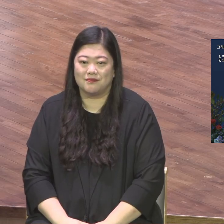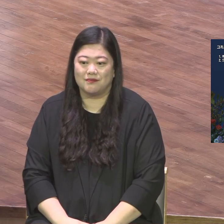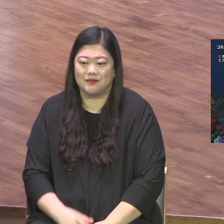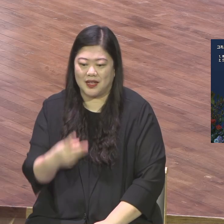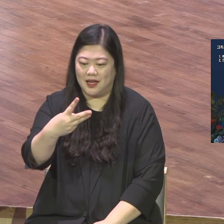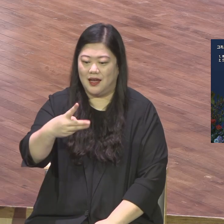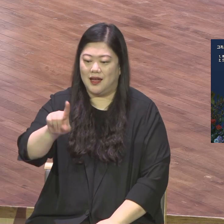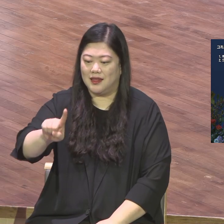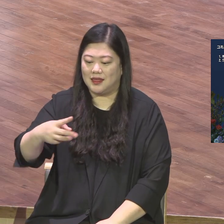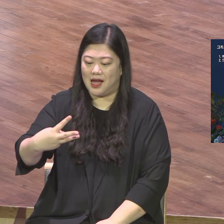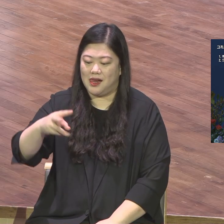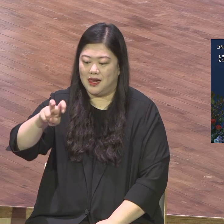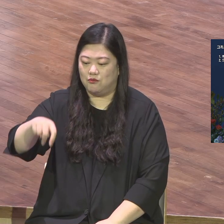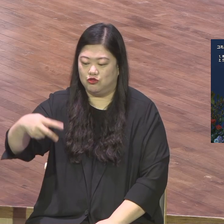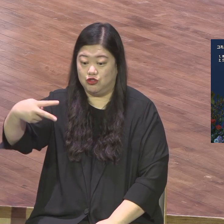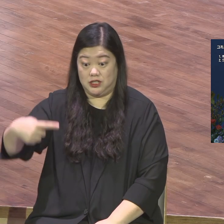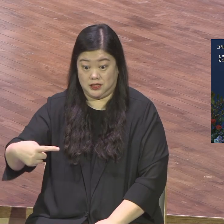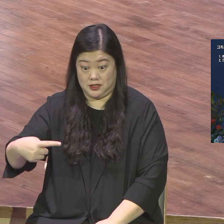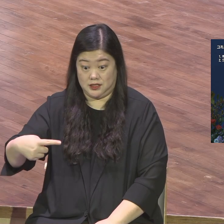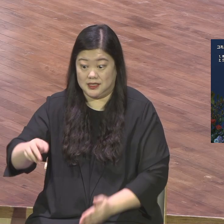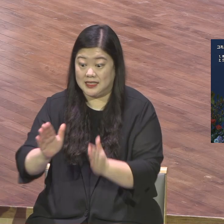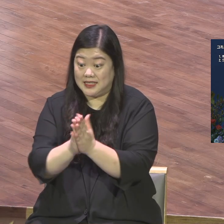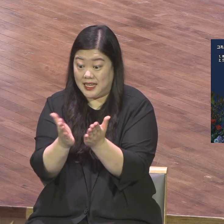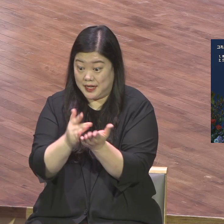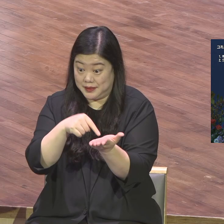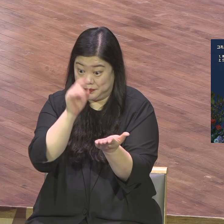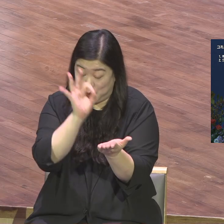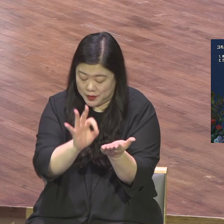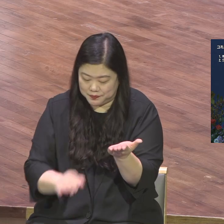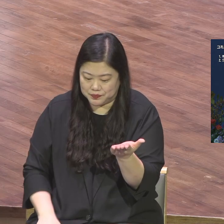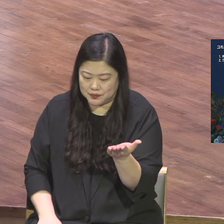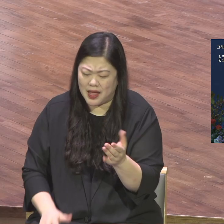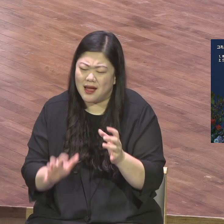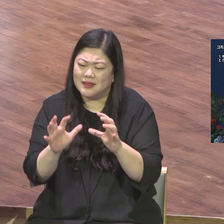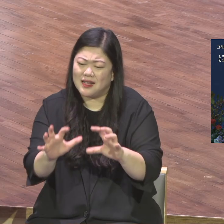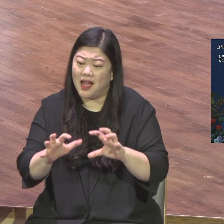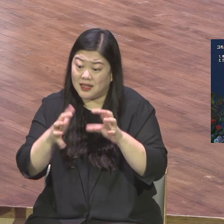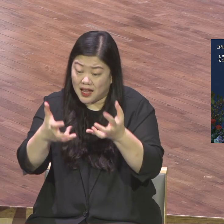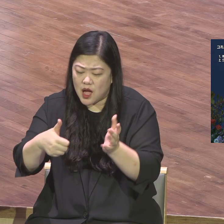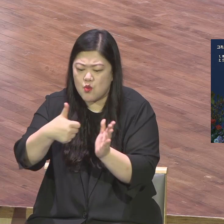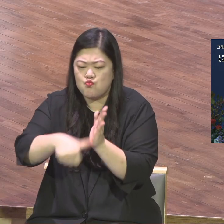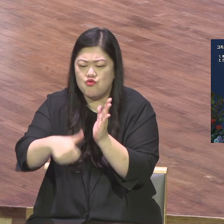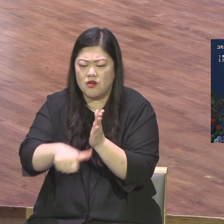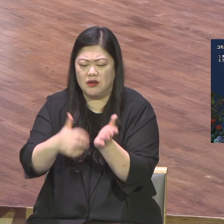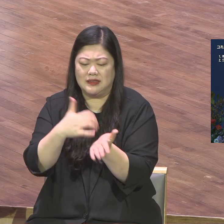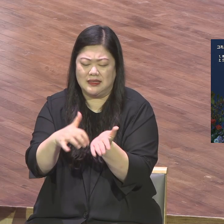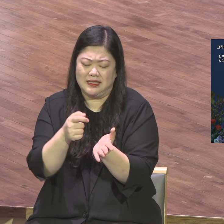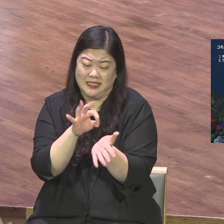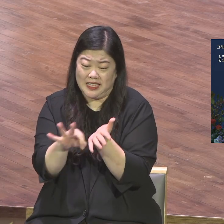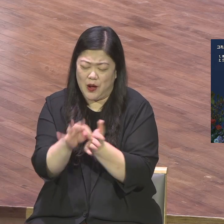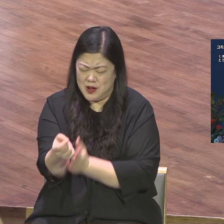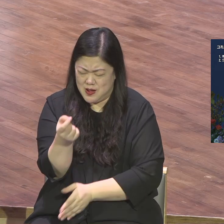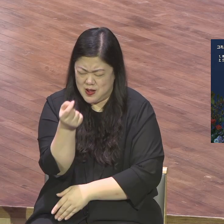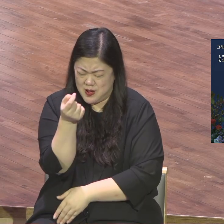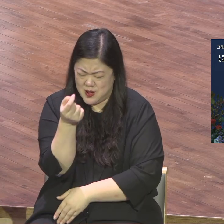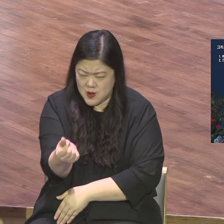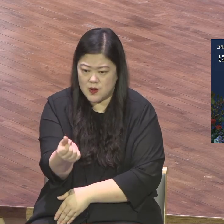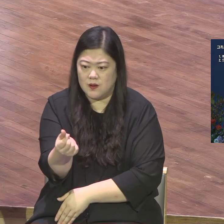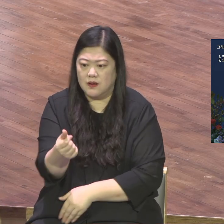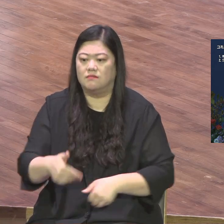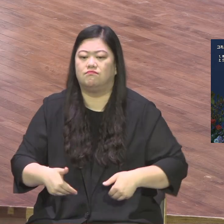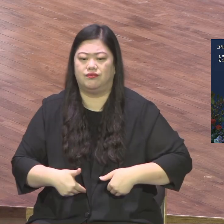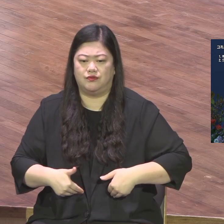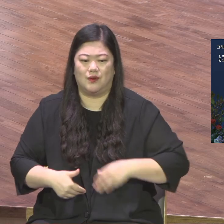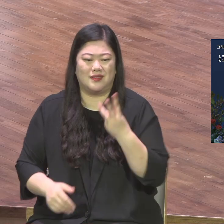탈무드에 보면 이런 말이 있습니다. 세상에는 너무 많이 사용하면 안 되는 세 가지가 있다. 많이 사용하면 안 되는 세